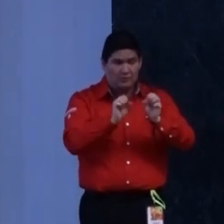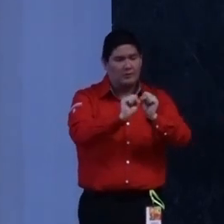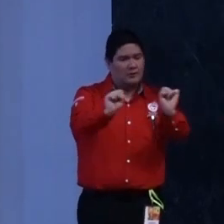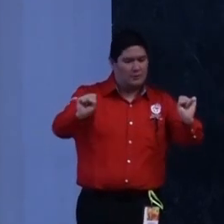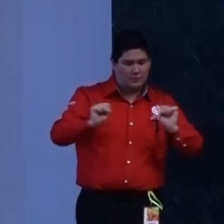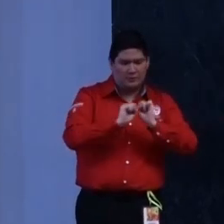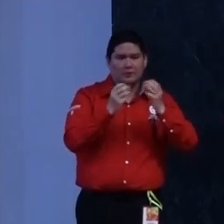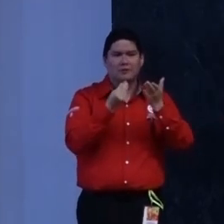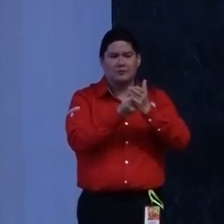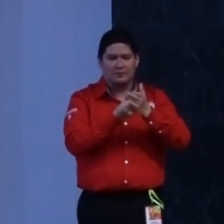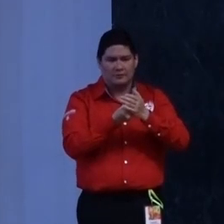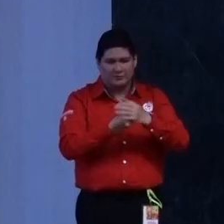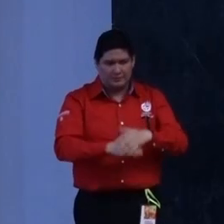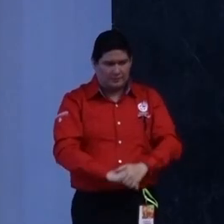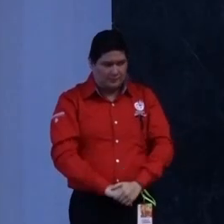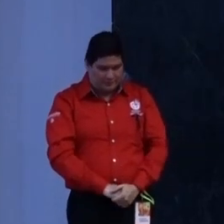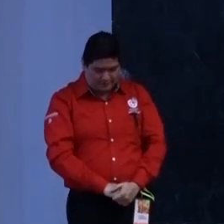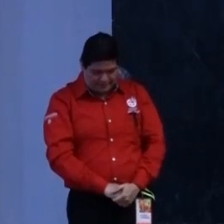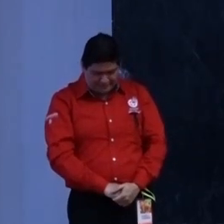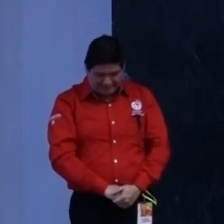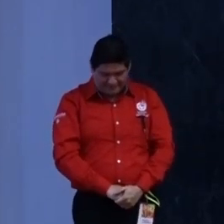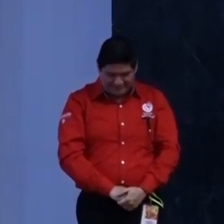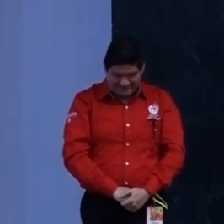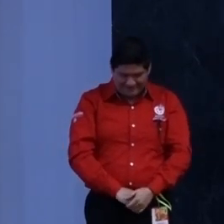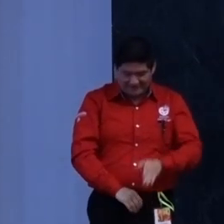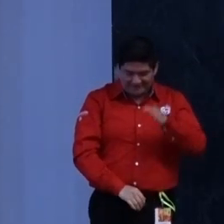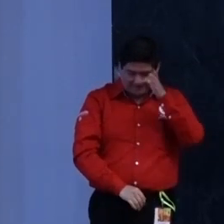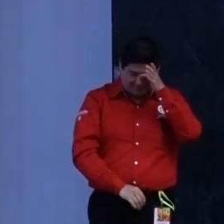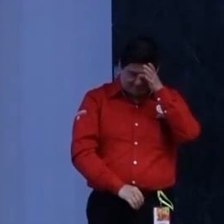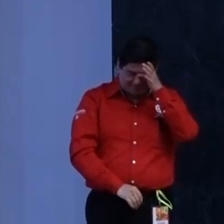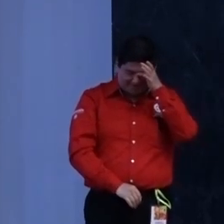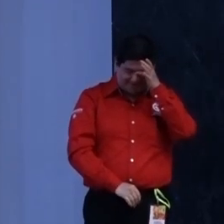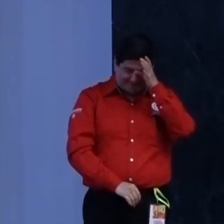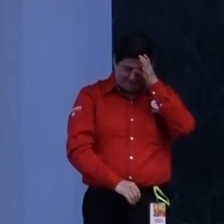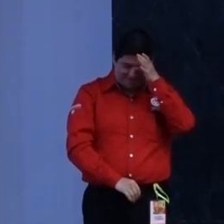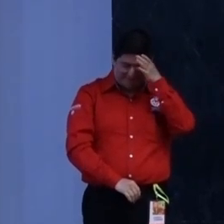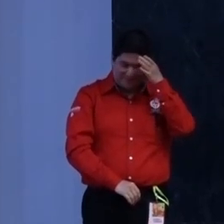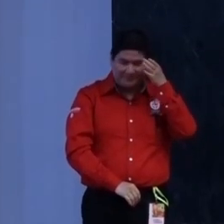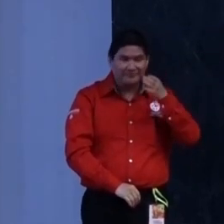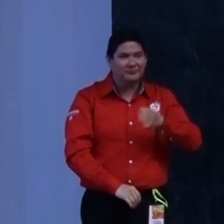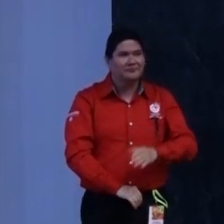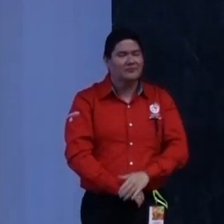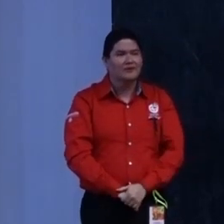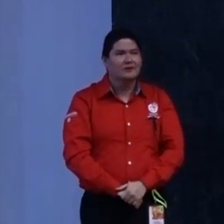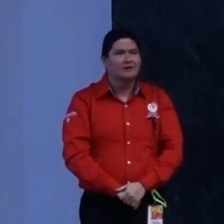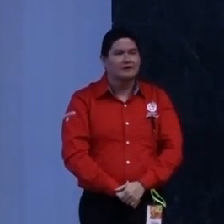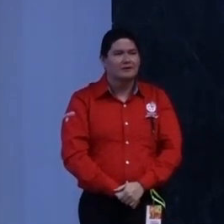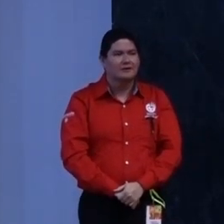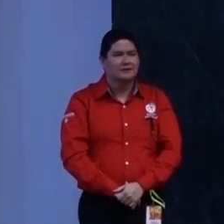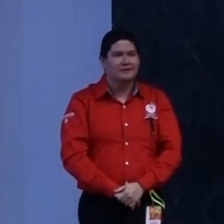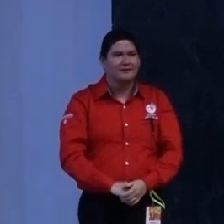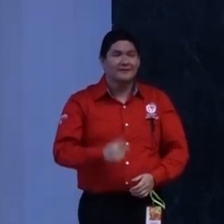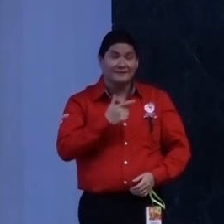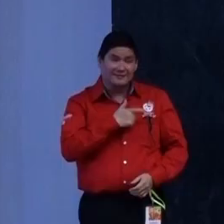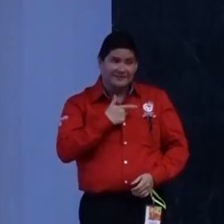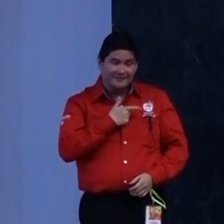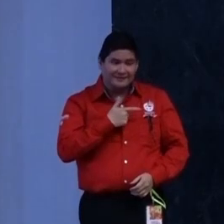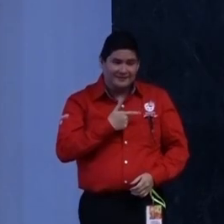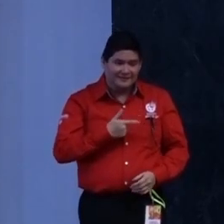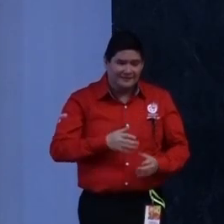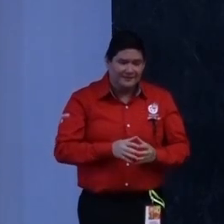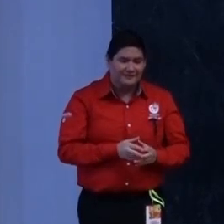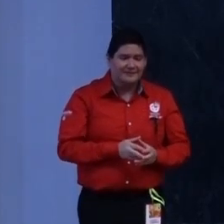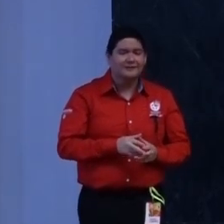salón de clase? Me gustaría intervenir un poco. Intervenir. Me gustaría intervenir en el punto